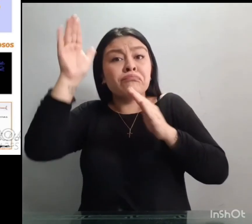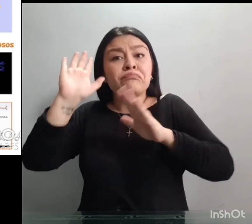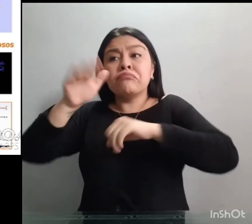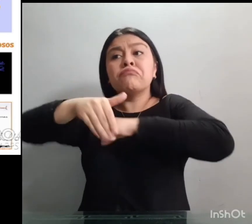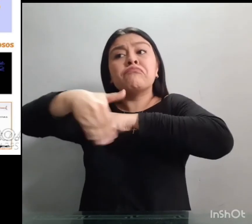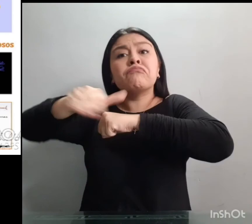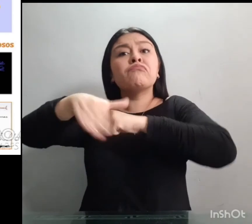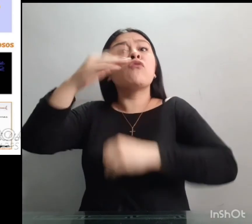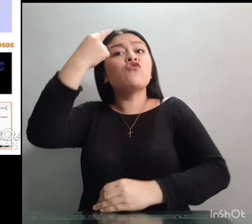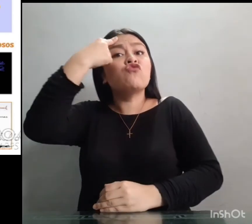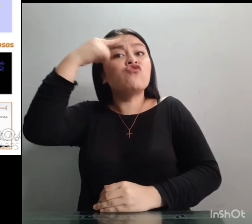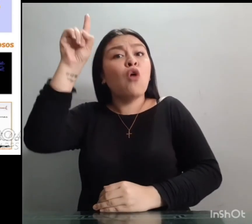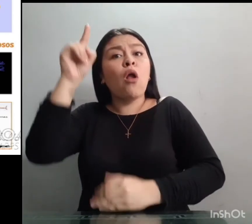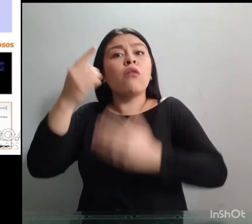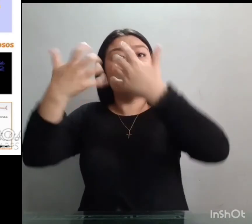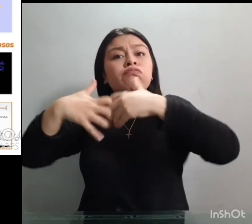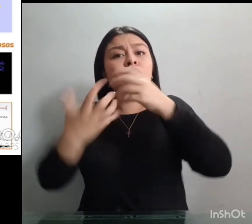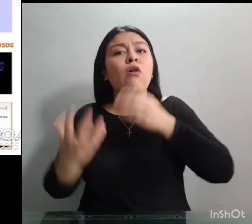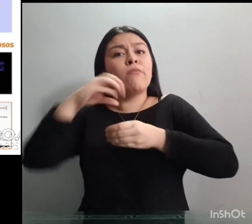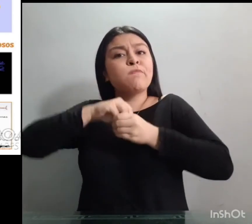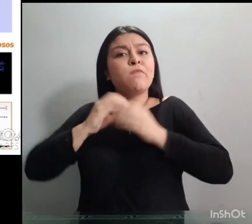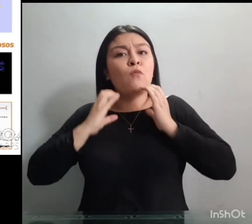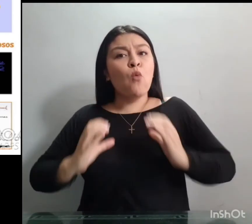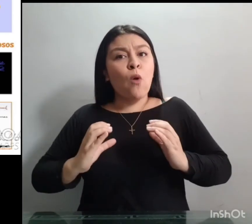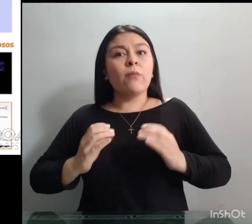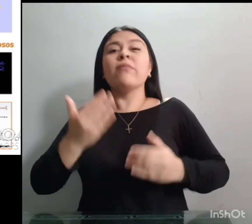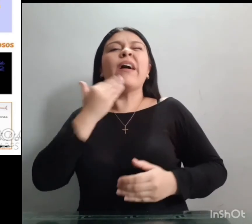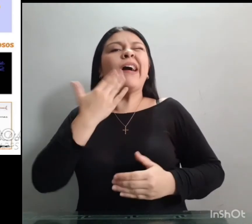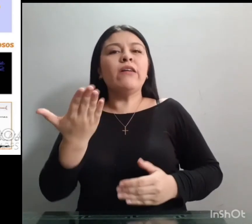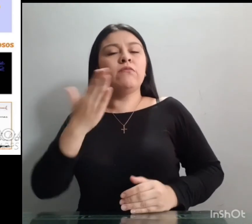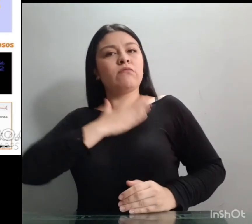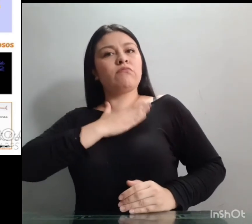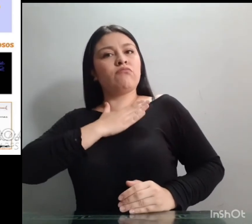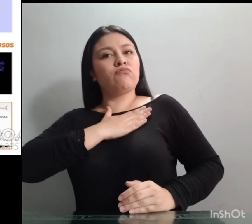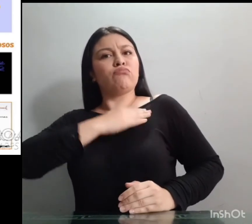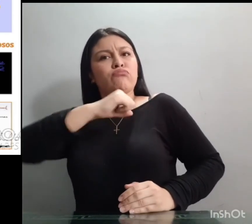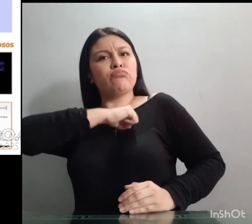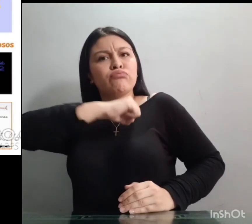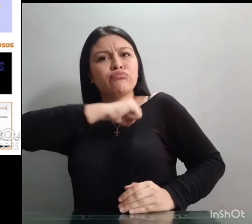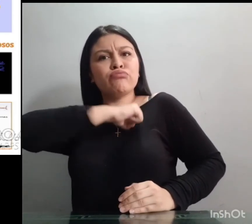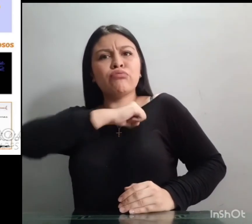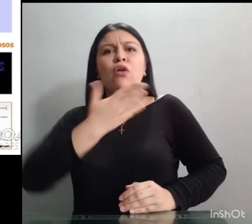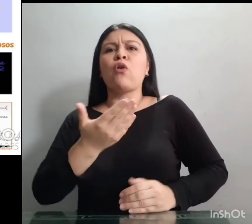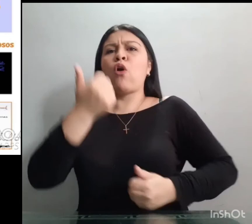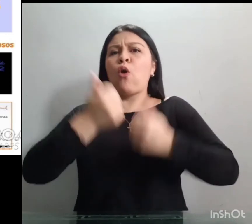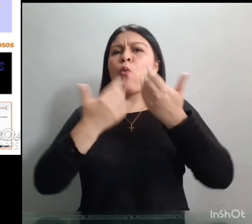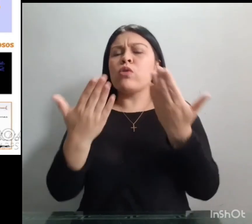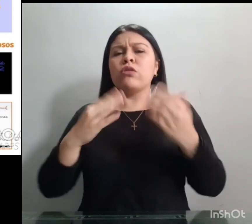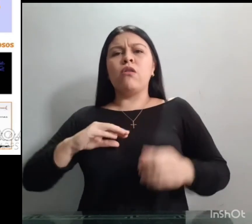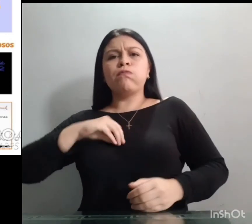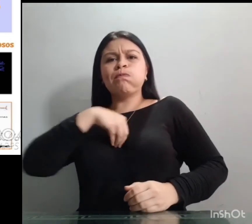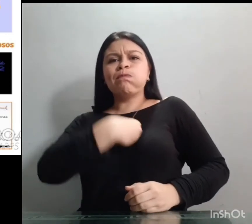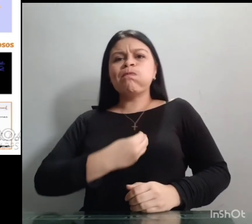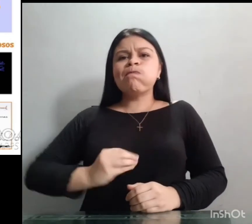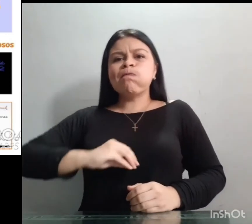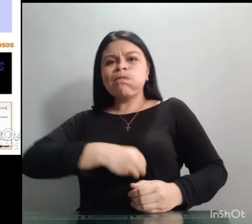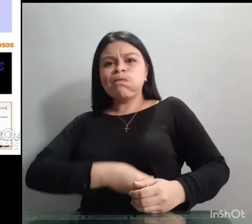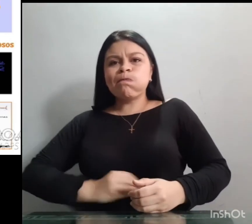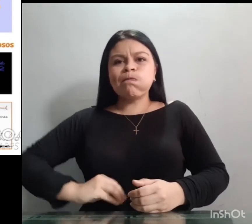las hacemos, por ejemplo, de los latidos del corazón, los movimientos peristálticos del estómago cuando estamos haciendo